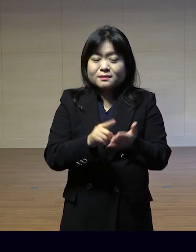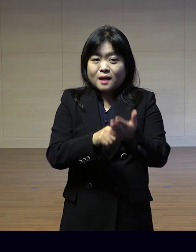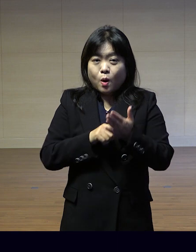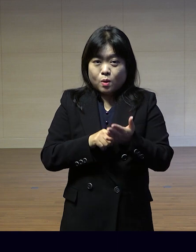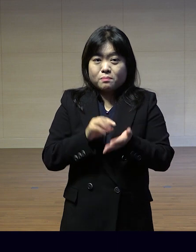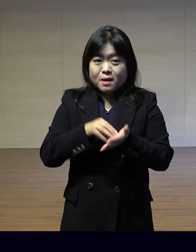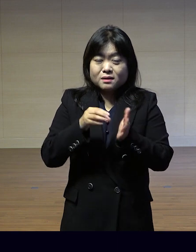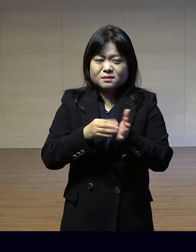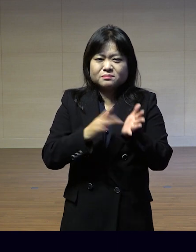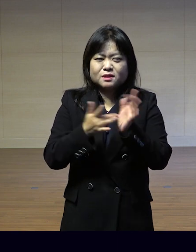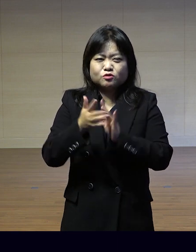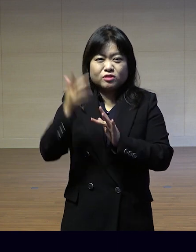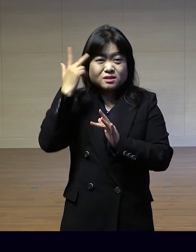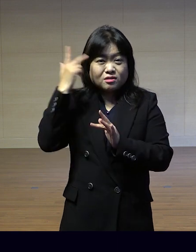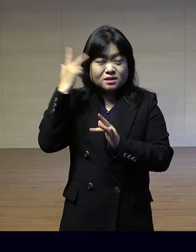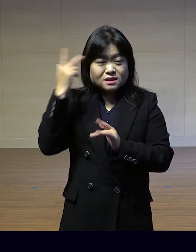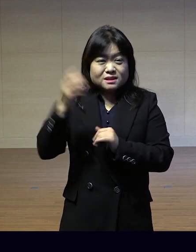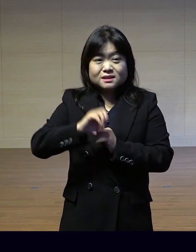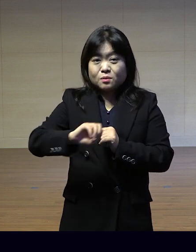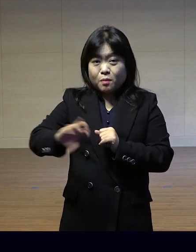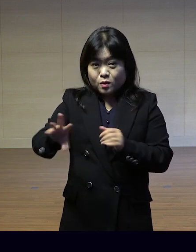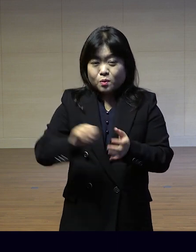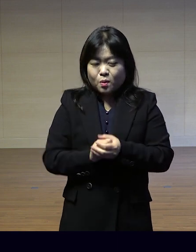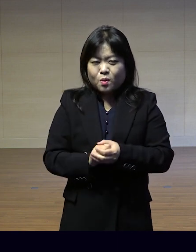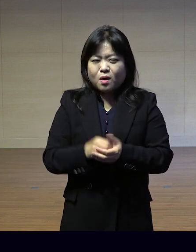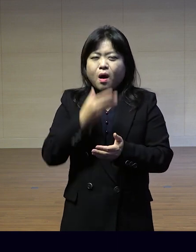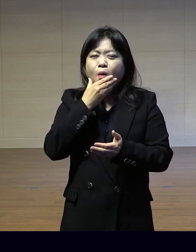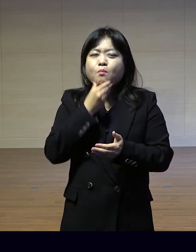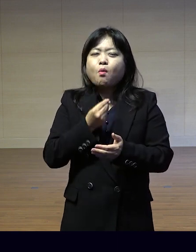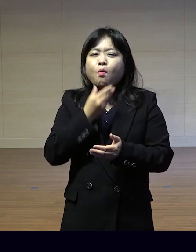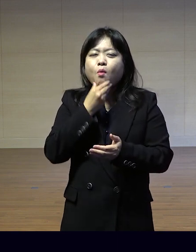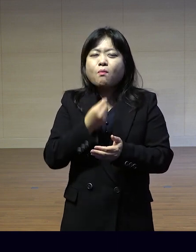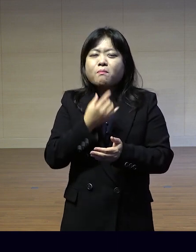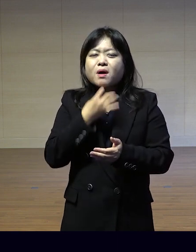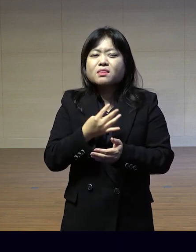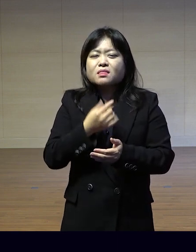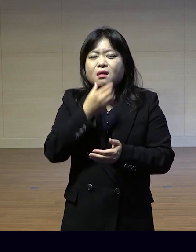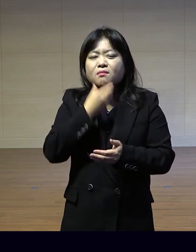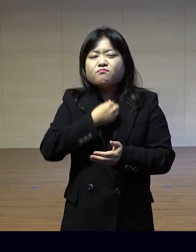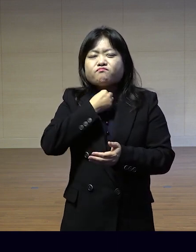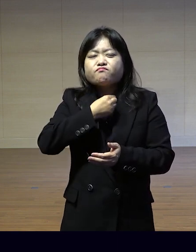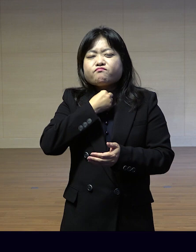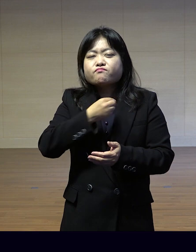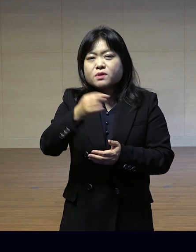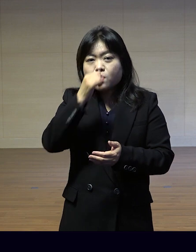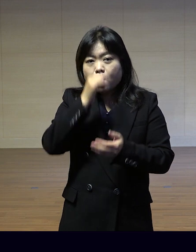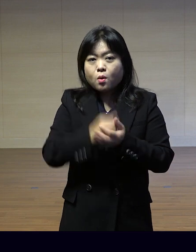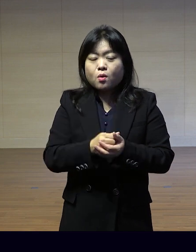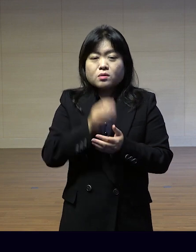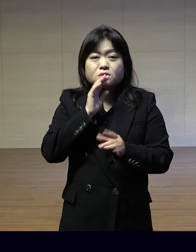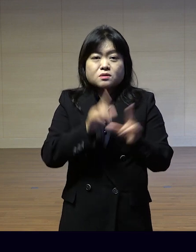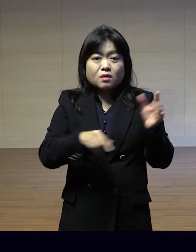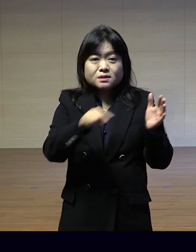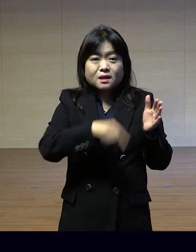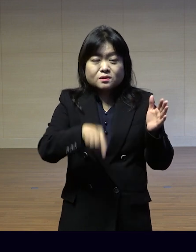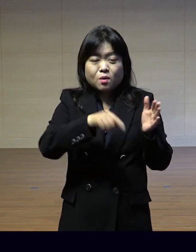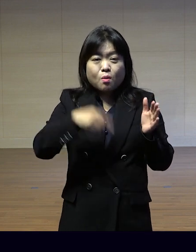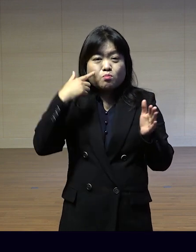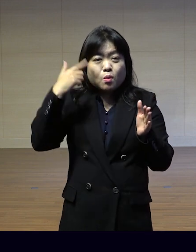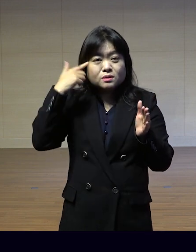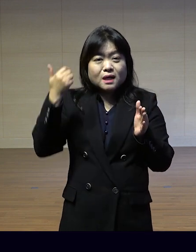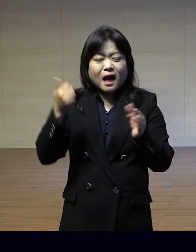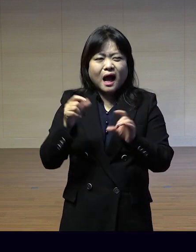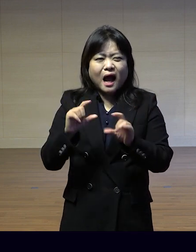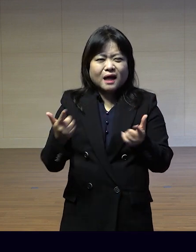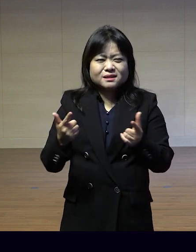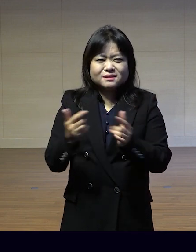정신을 잃어버리고 또 기복주의로 빠지는 것도 있고 현실에서는 우리나라에 지금 목사 같지도 않은